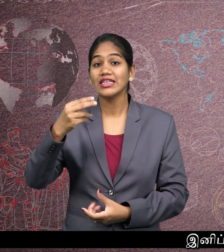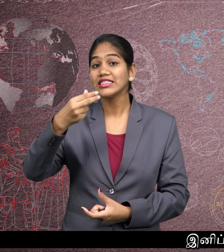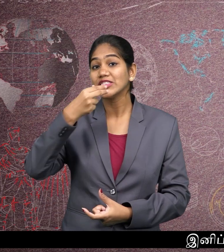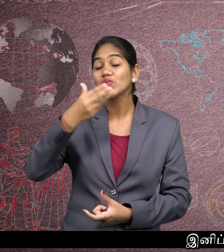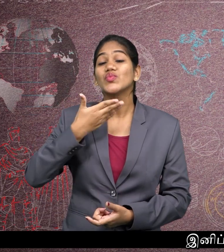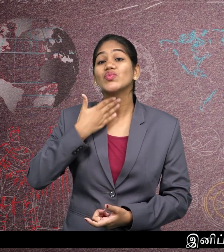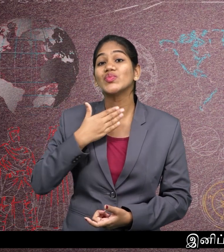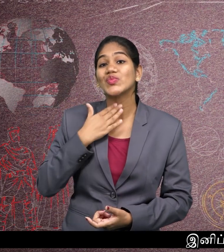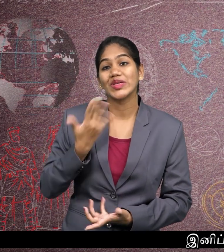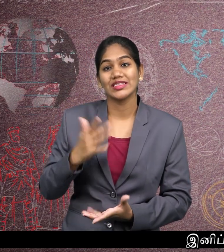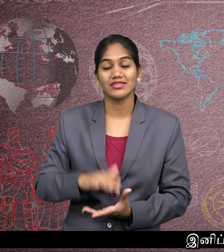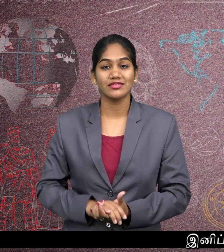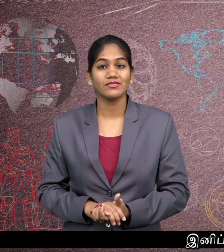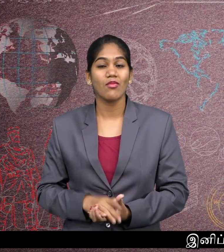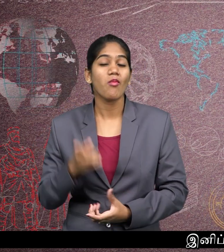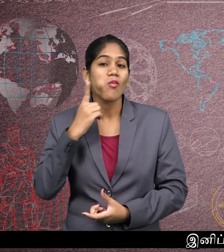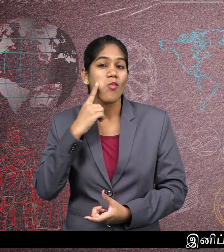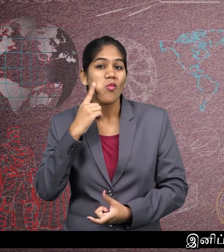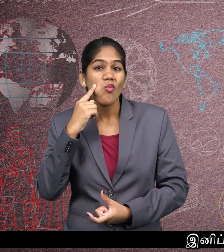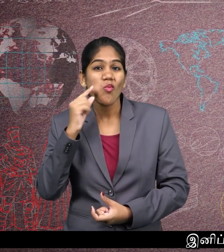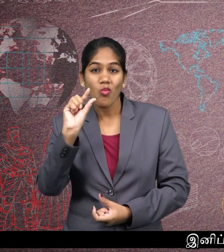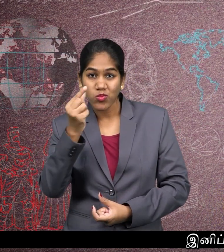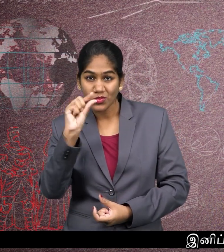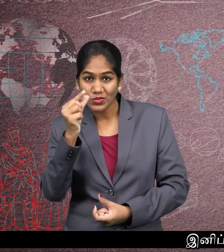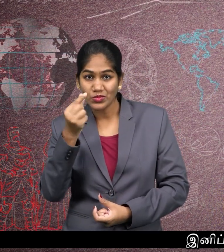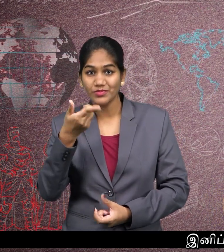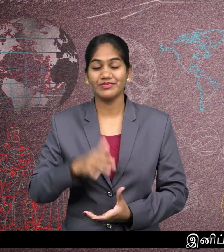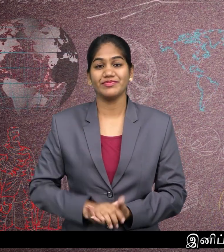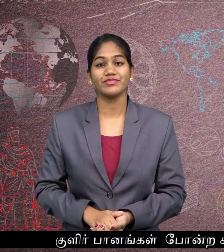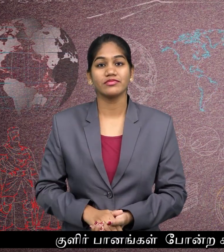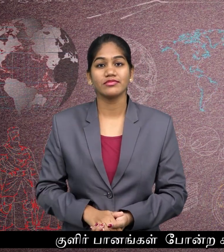இனிப்புகள், டாஃபிகள்,